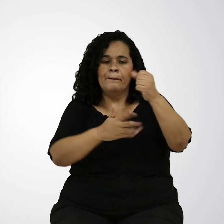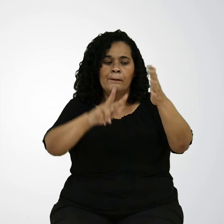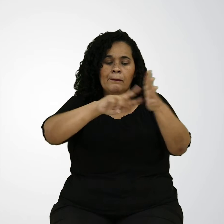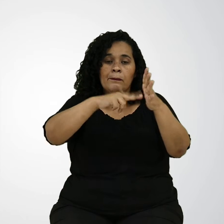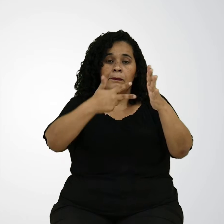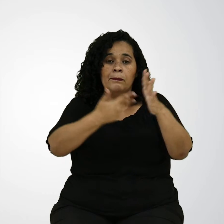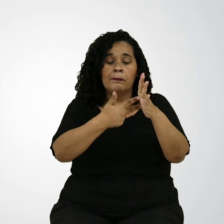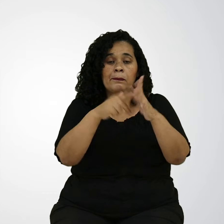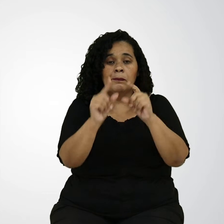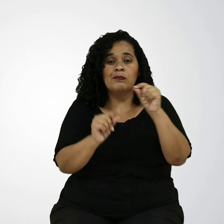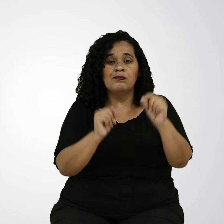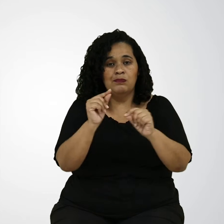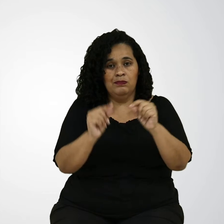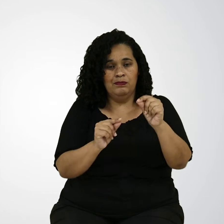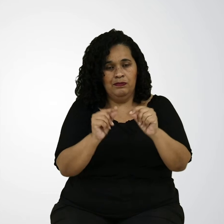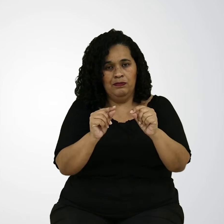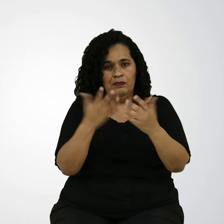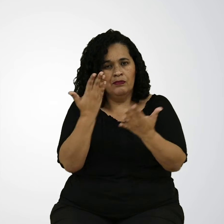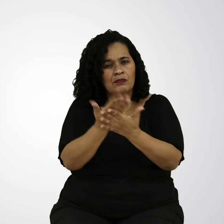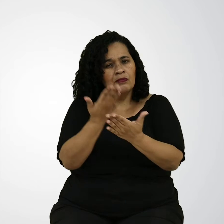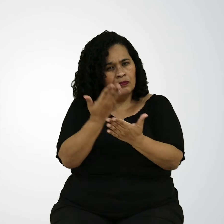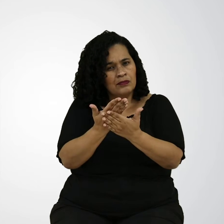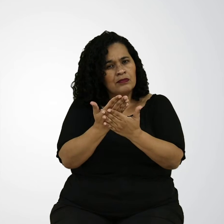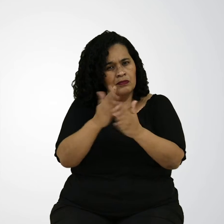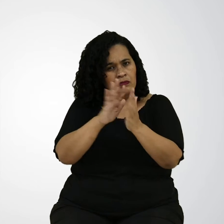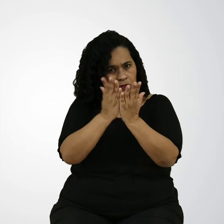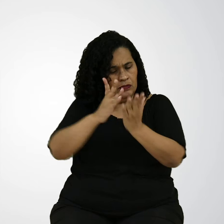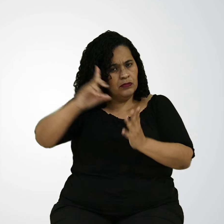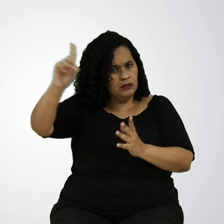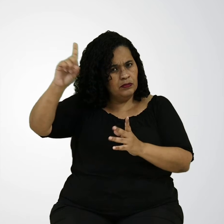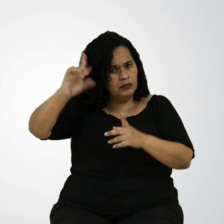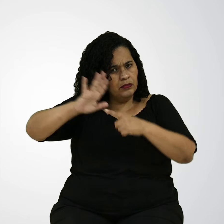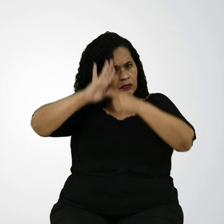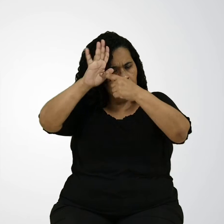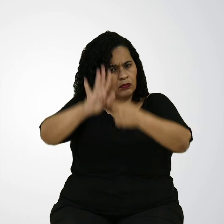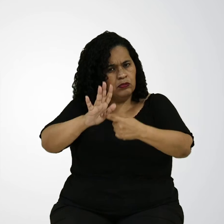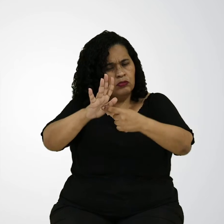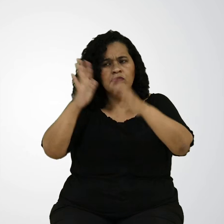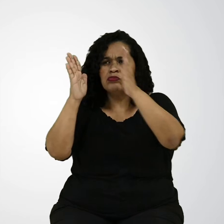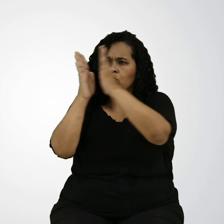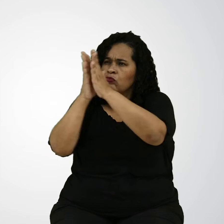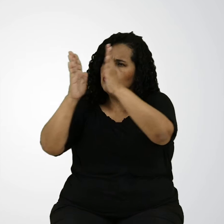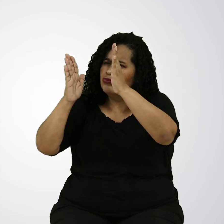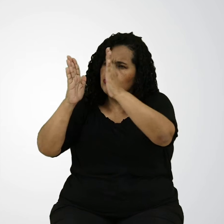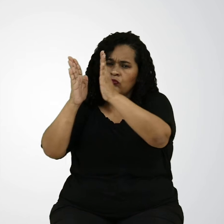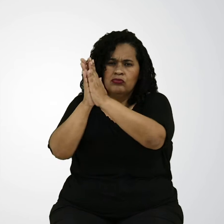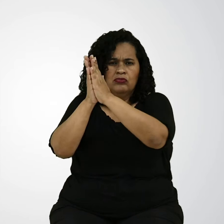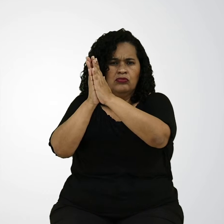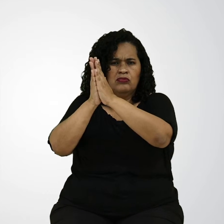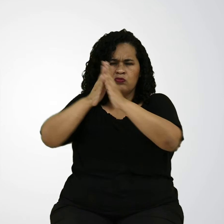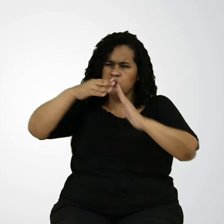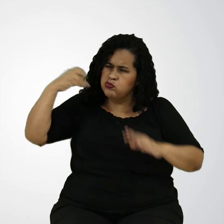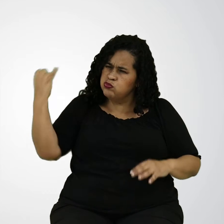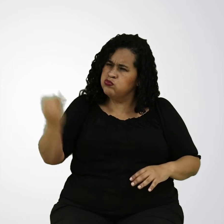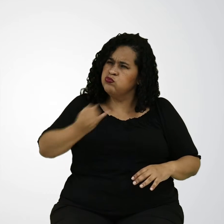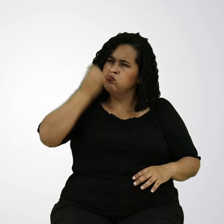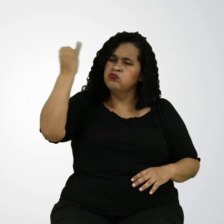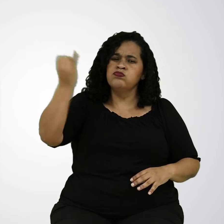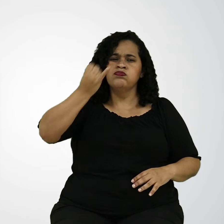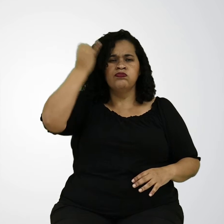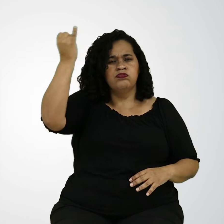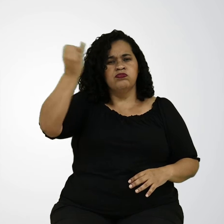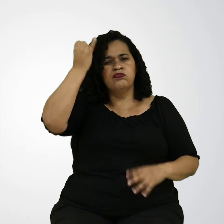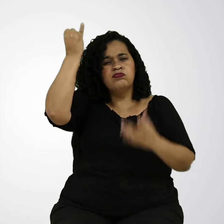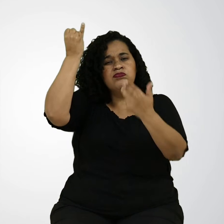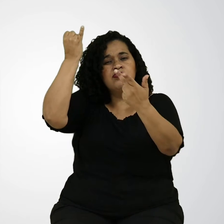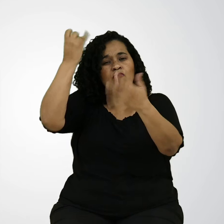oração. A lição bíblica chega a colocar que a oração ela é tão essencial quanto a nossa